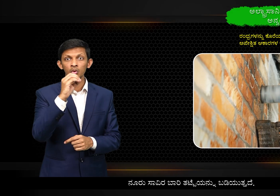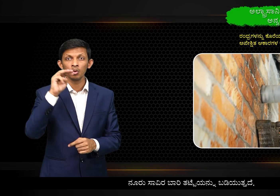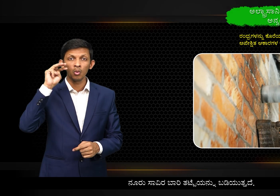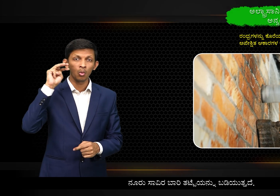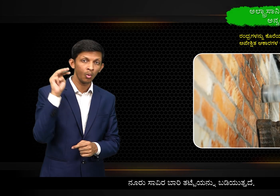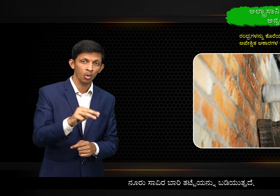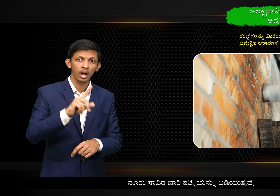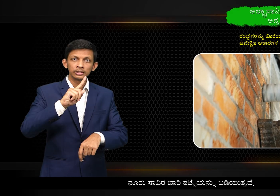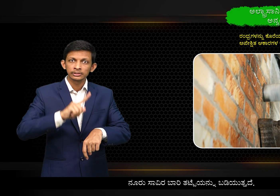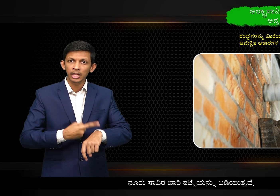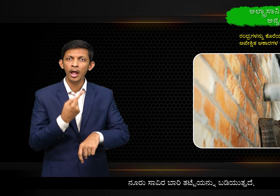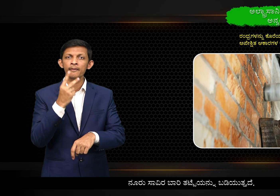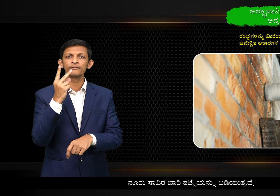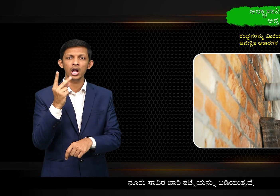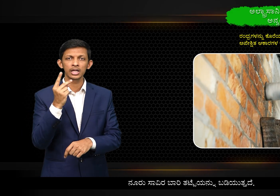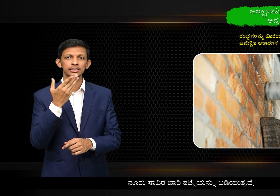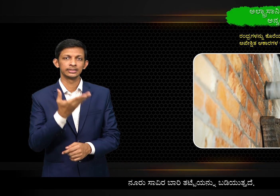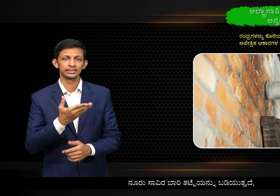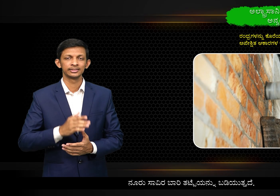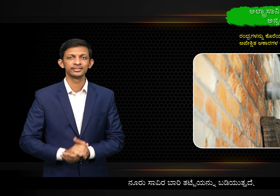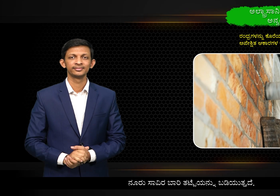ಬಾರಿ ತಟ್ಟೆಯನ್ನು ಬಡಿಯುತ್ತದೆ.